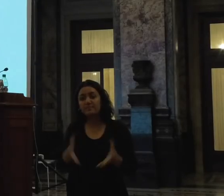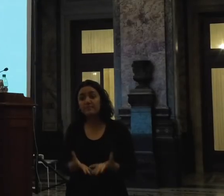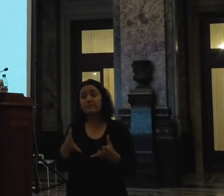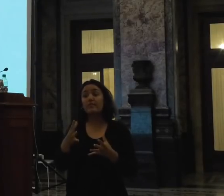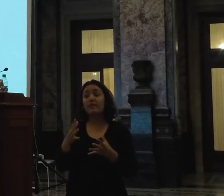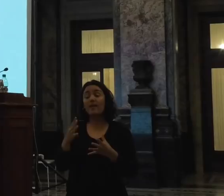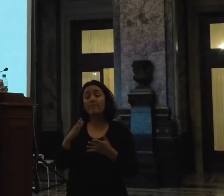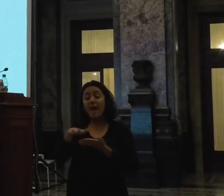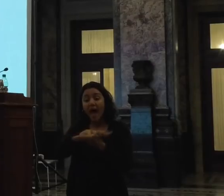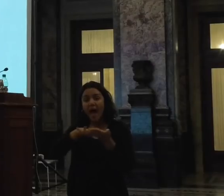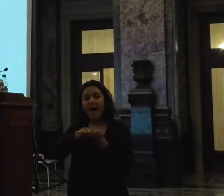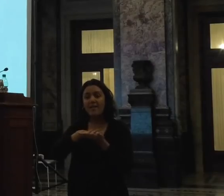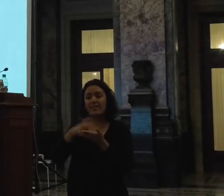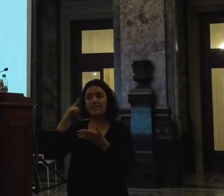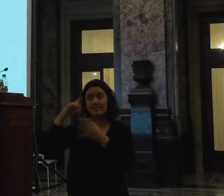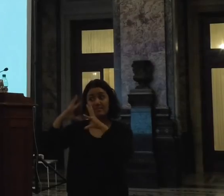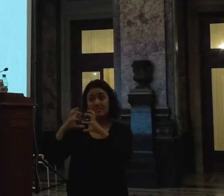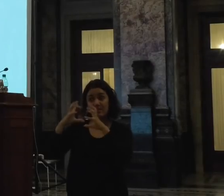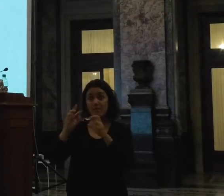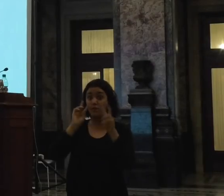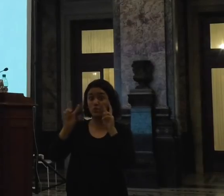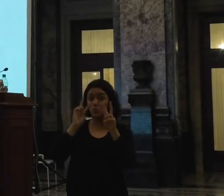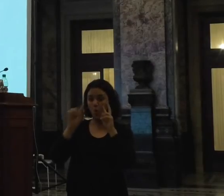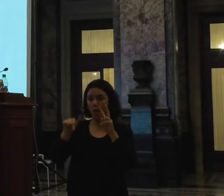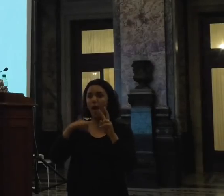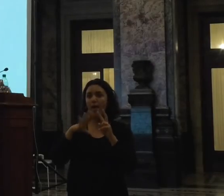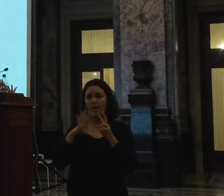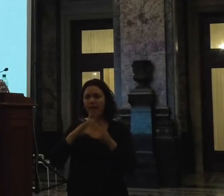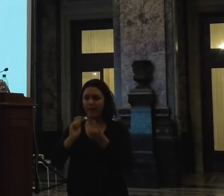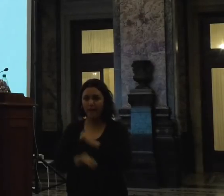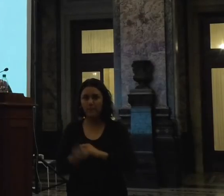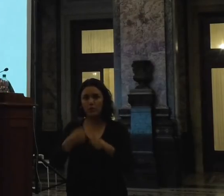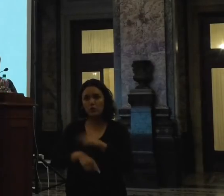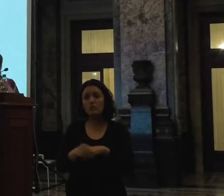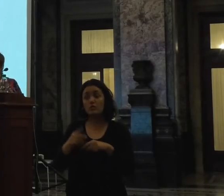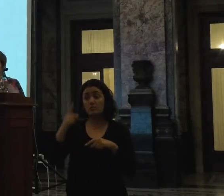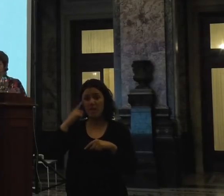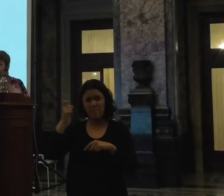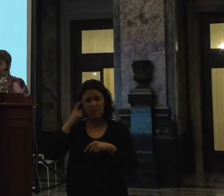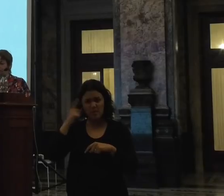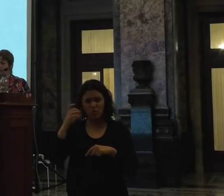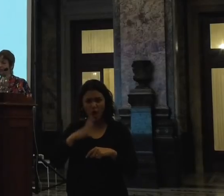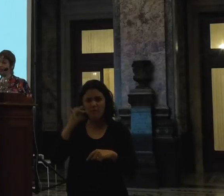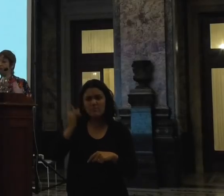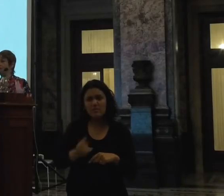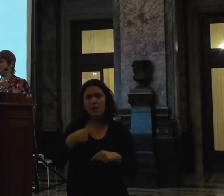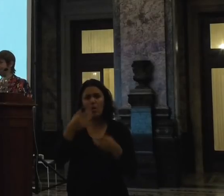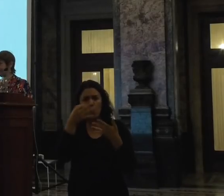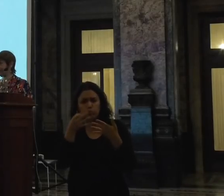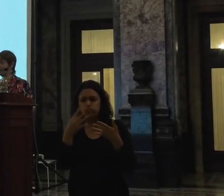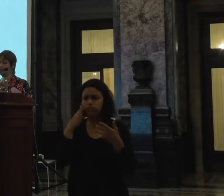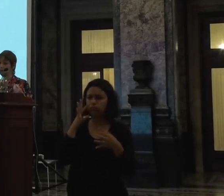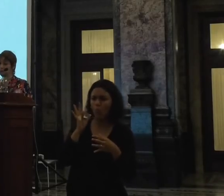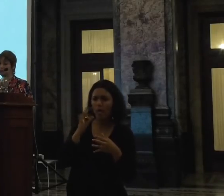es la misma. Pero nosotros notamos que no había visto realmente experimentos que fueran hechos cuidadosamente con la